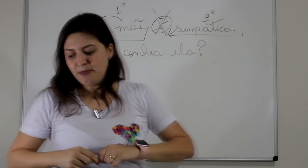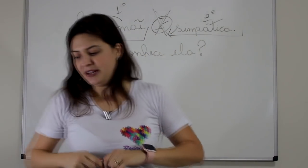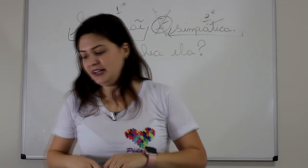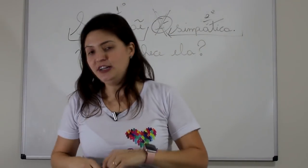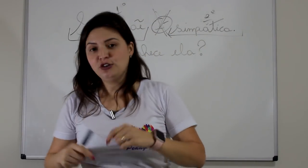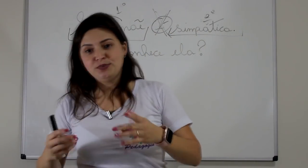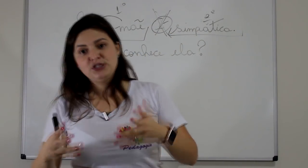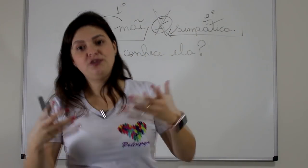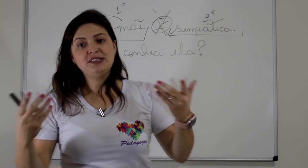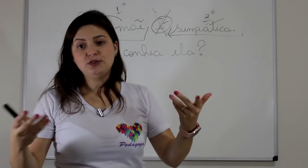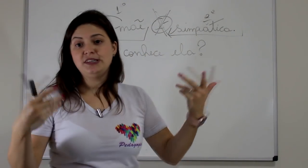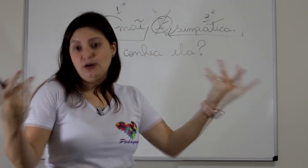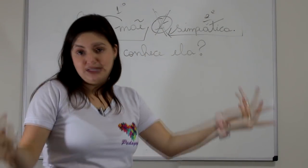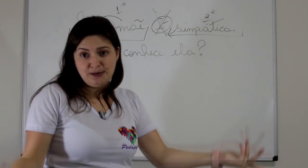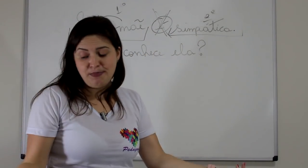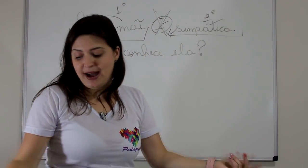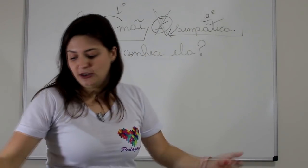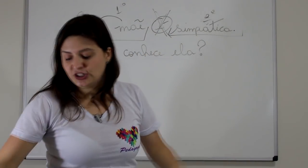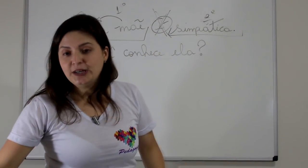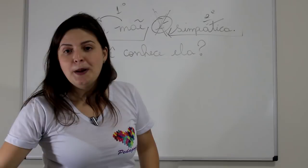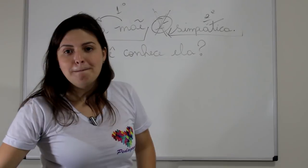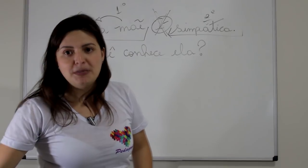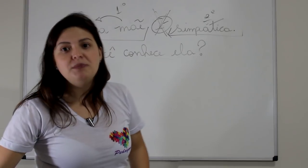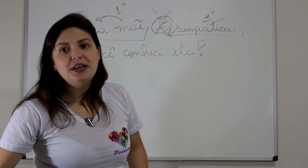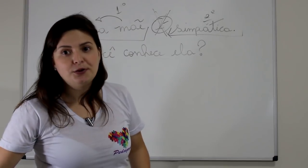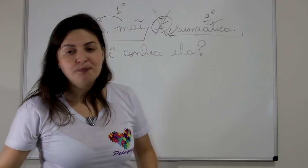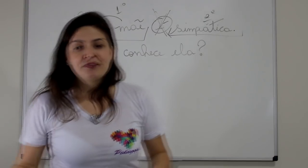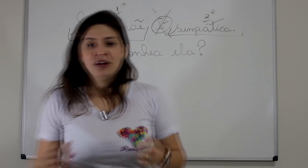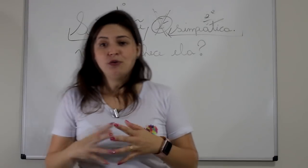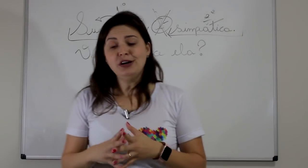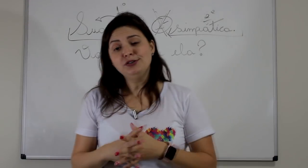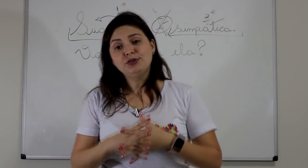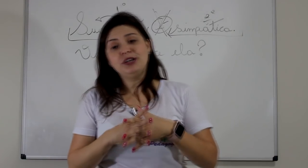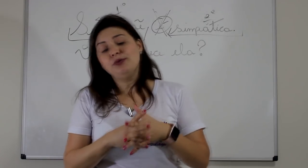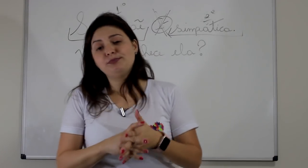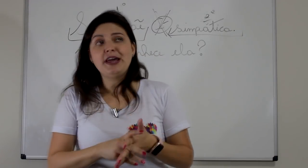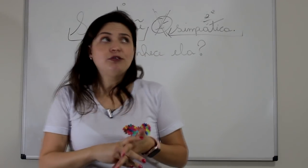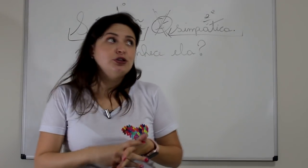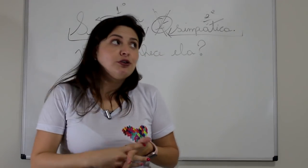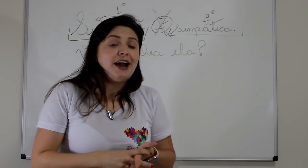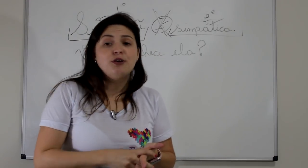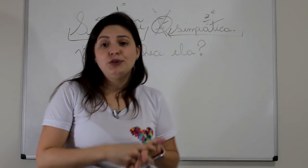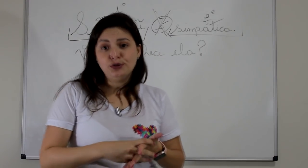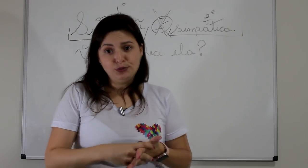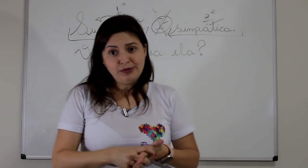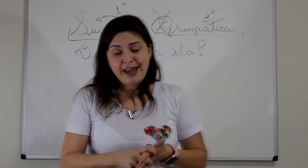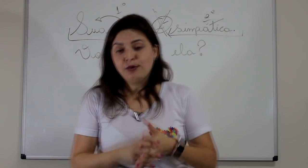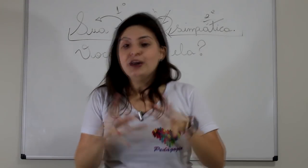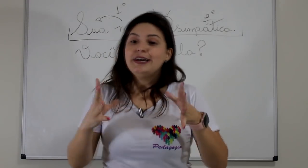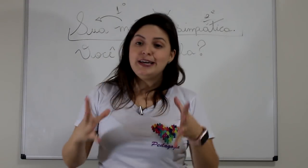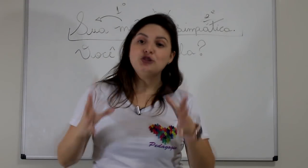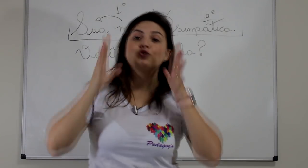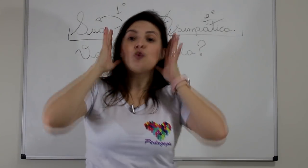para entender. Eu não preciso fazer o sinal de simpática primeiro. Quando que eu tenho que trocar e quando eu não tenho? Isso, com